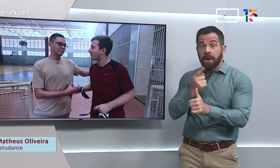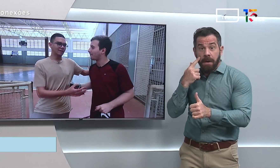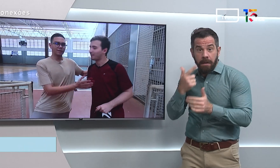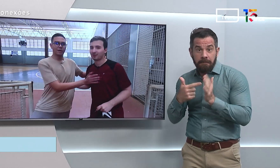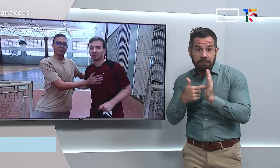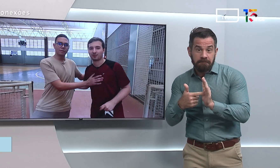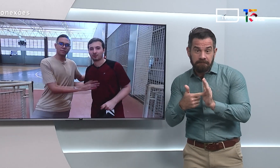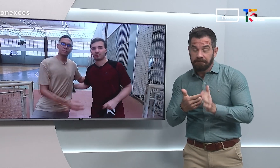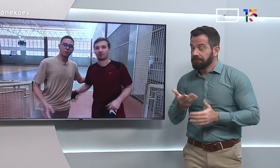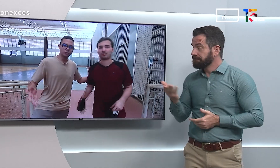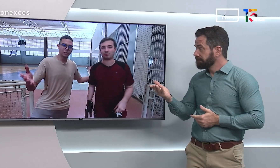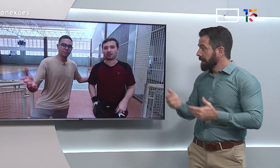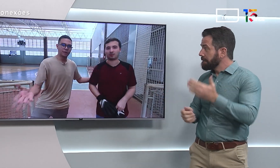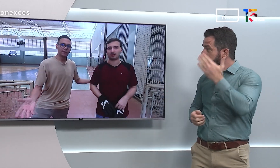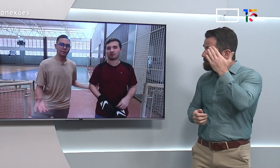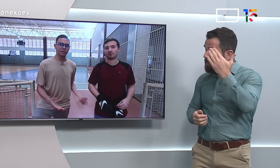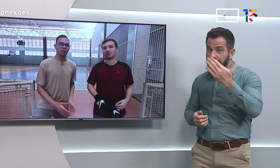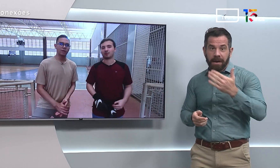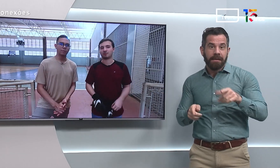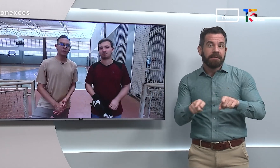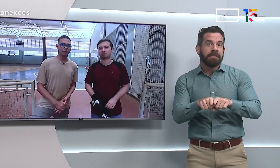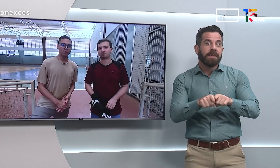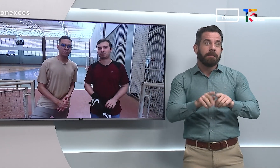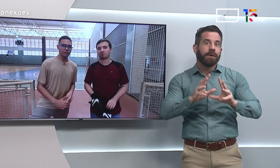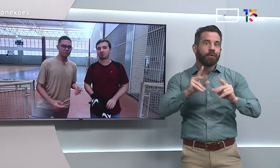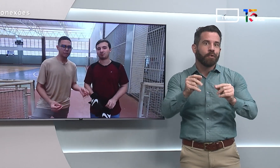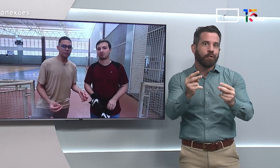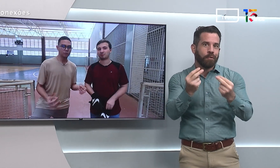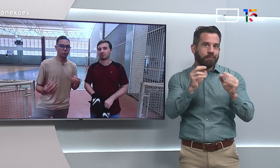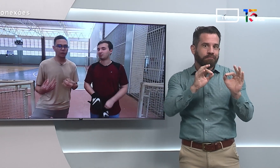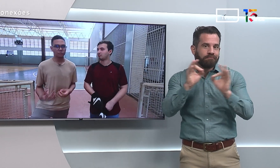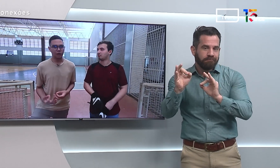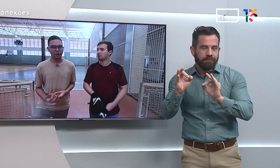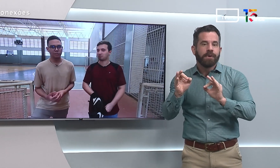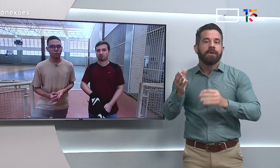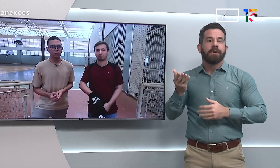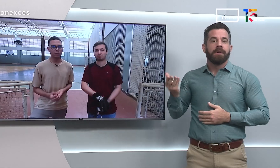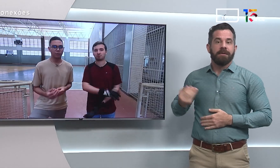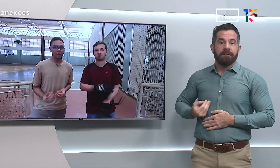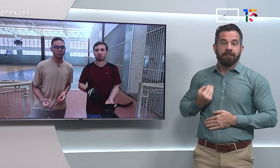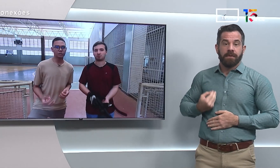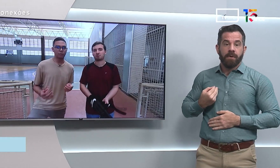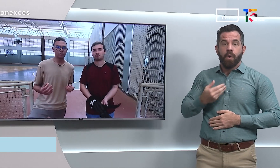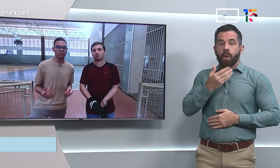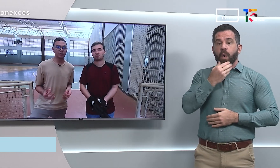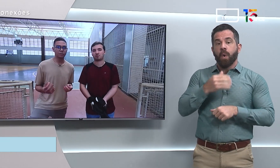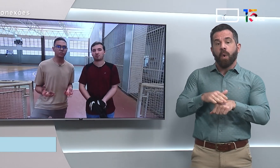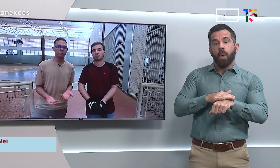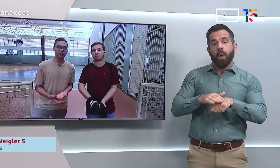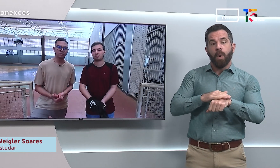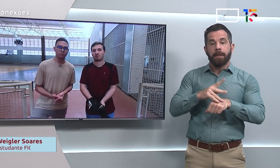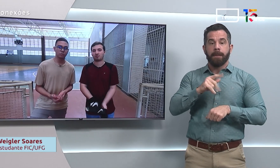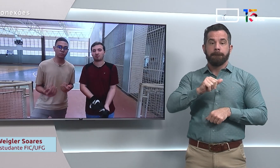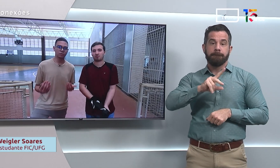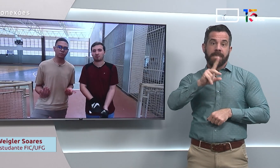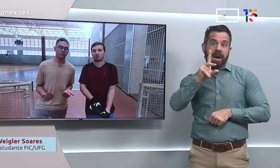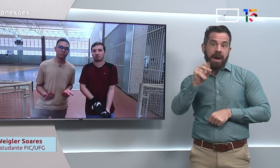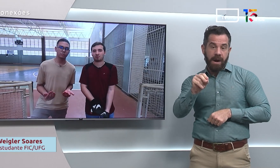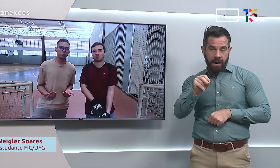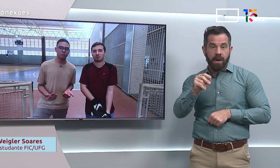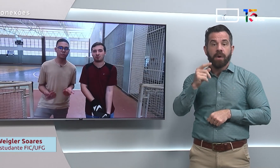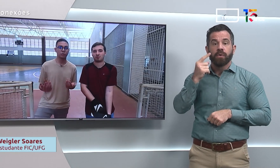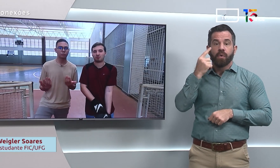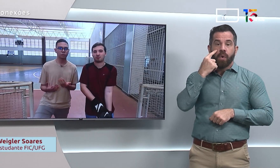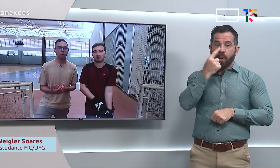novamente. Muito obrigado, Matheus. Bom dia para quem nos acompanha pela TBUFG. É isso daí. Eu sou o Weigler Soares, um homem pardo de cabelos crespos e pretos, meus olhos são